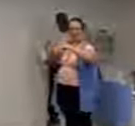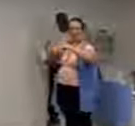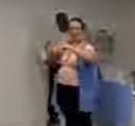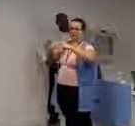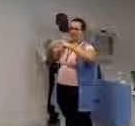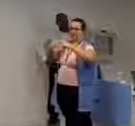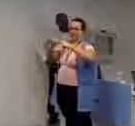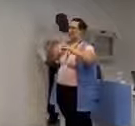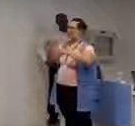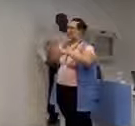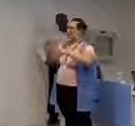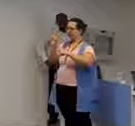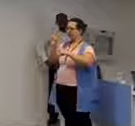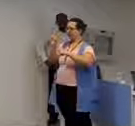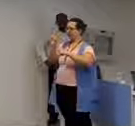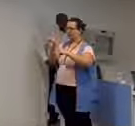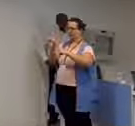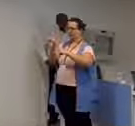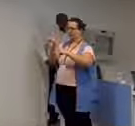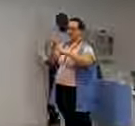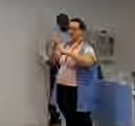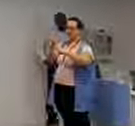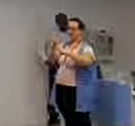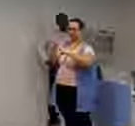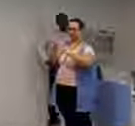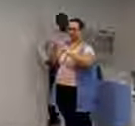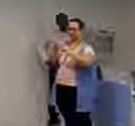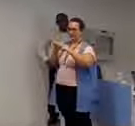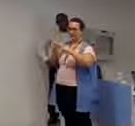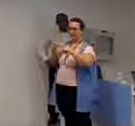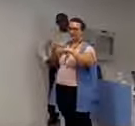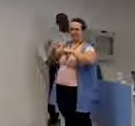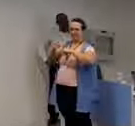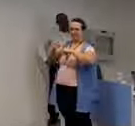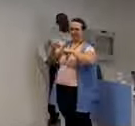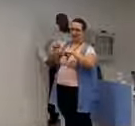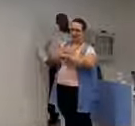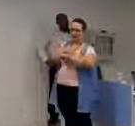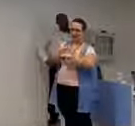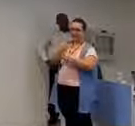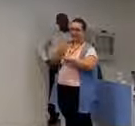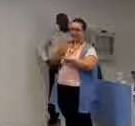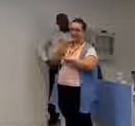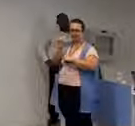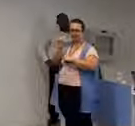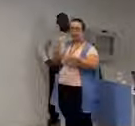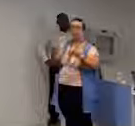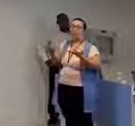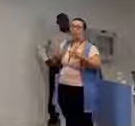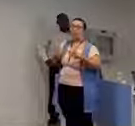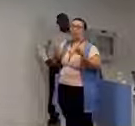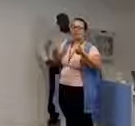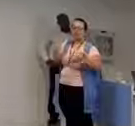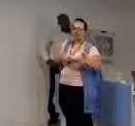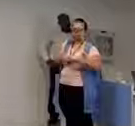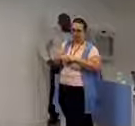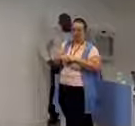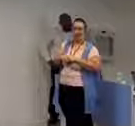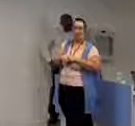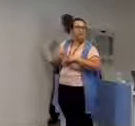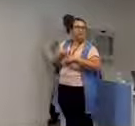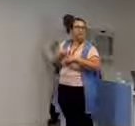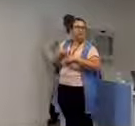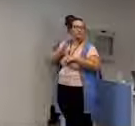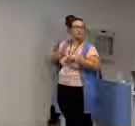Usinando em 3D, ou vou usar ciclos de máquina para usinar em 2D, onde eu já